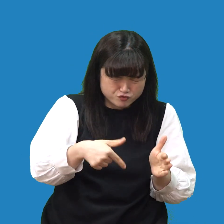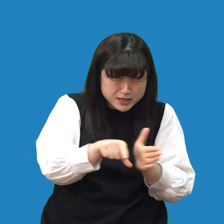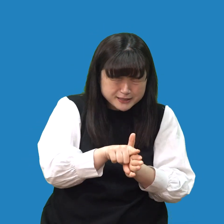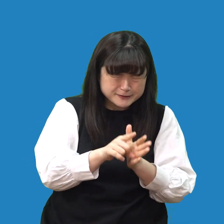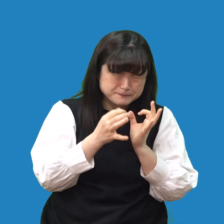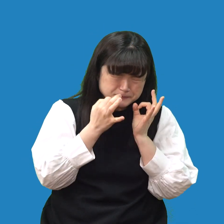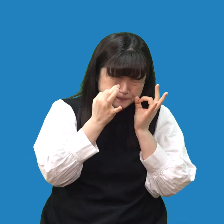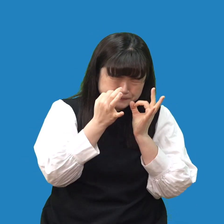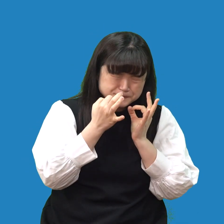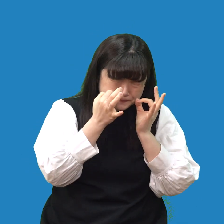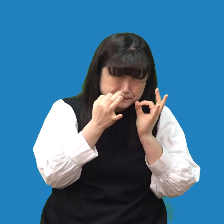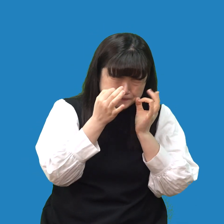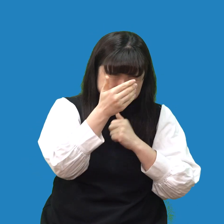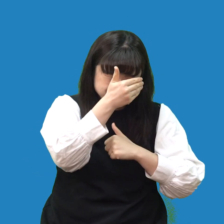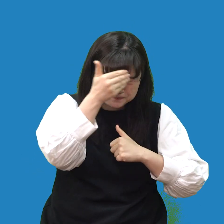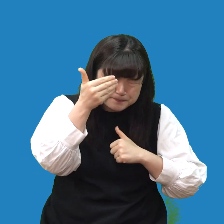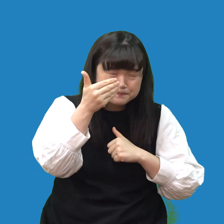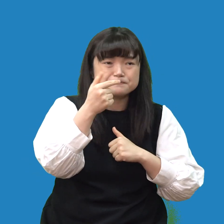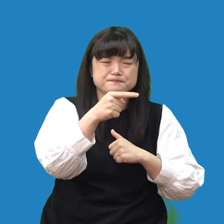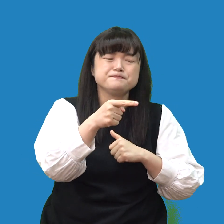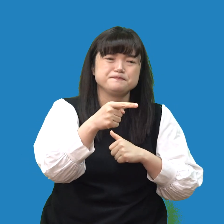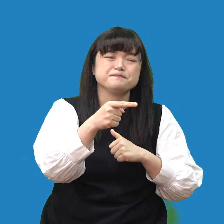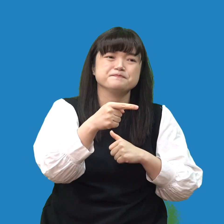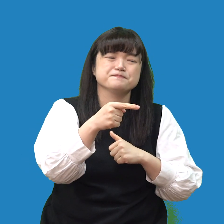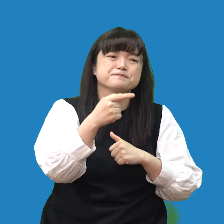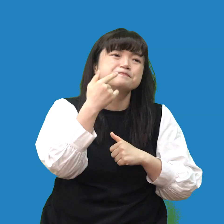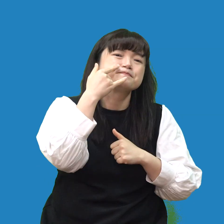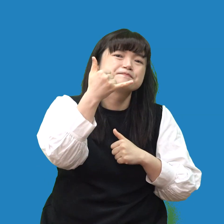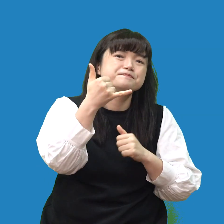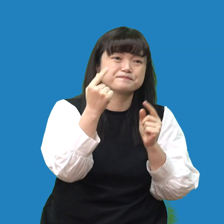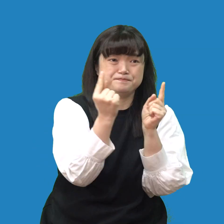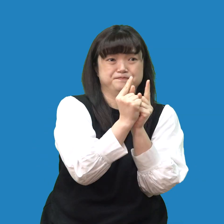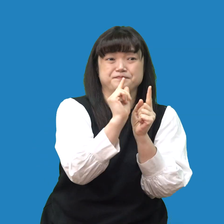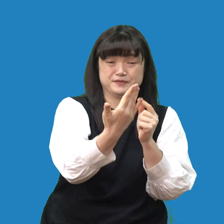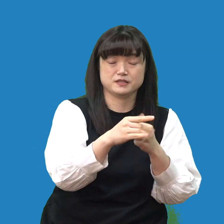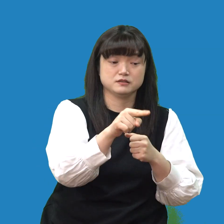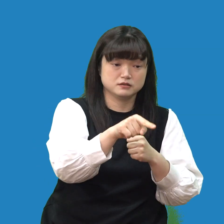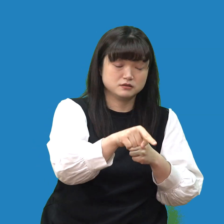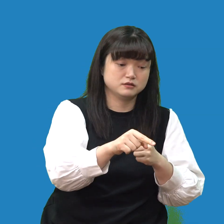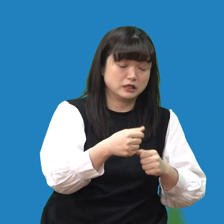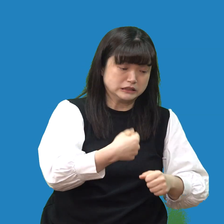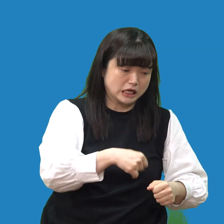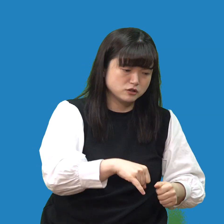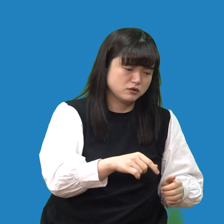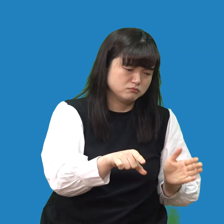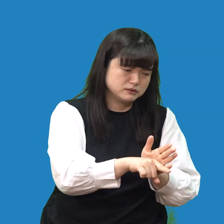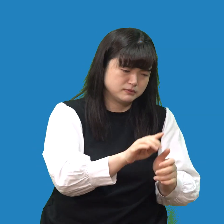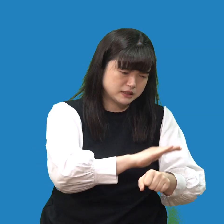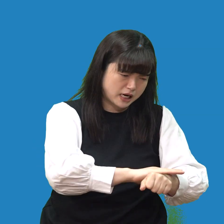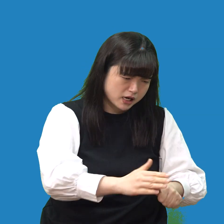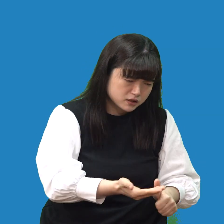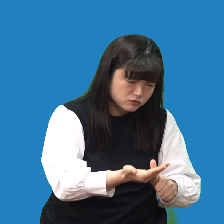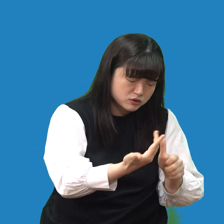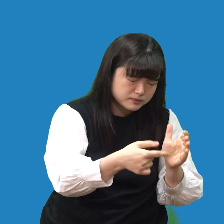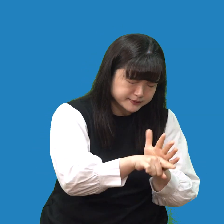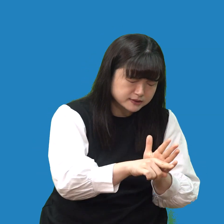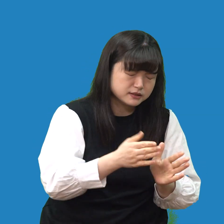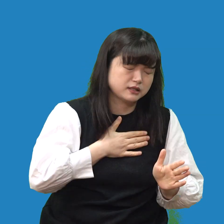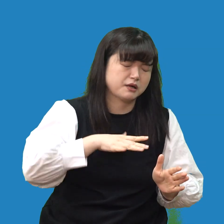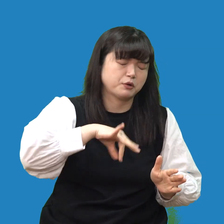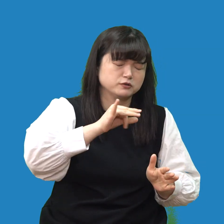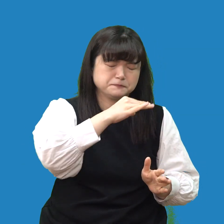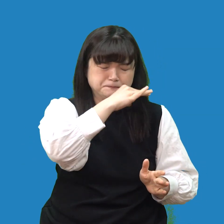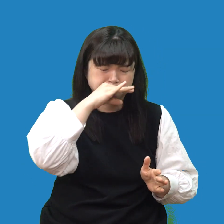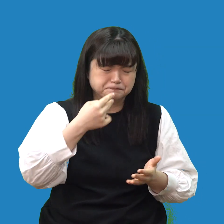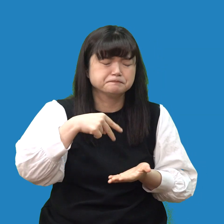정말 노력하는 이 젊은 학부모를 만났습니다. 이 아이를 신앙으로 잘 키우려면 내가 먼저 믿음에 굳게 서야